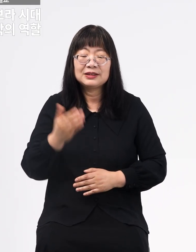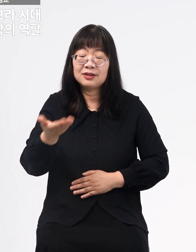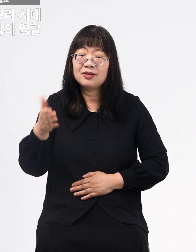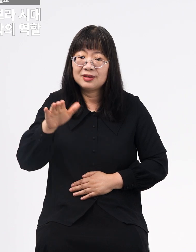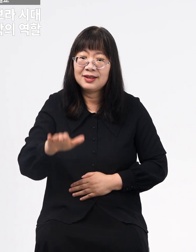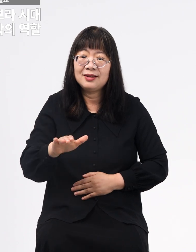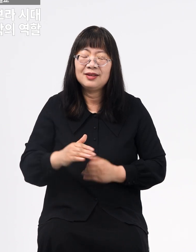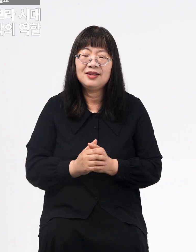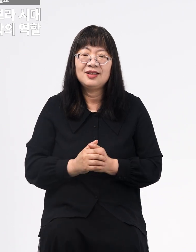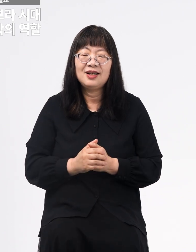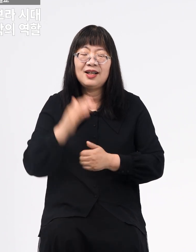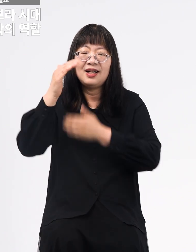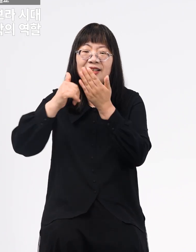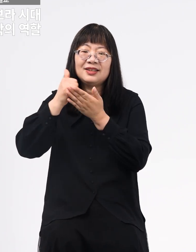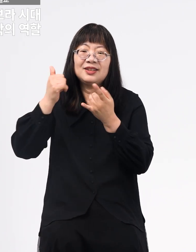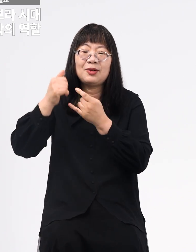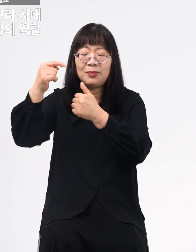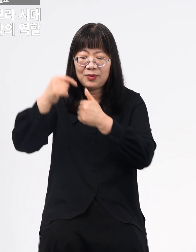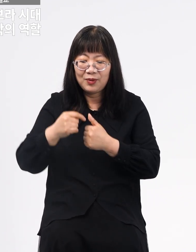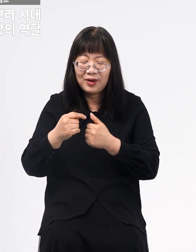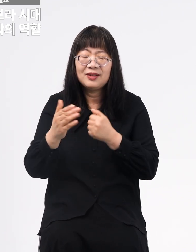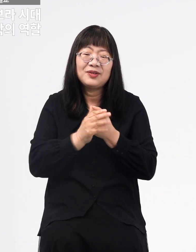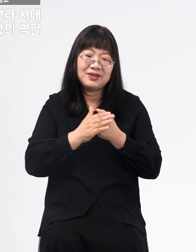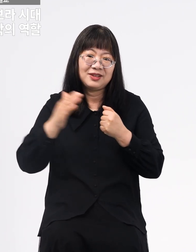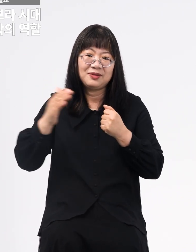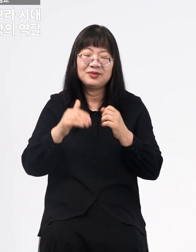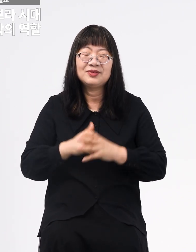그런데 주께서 명하신 길이기에